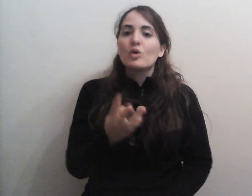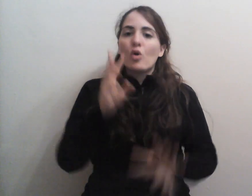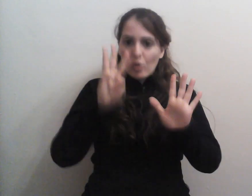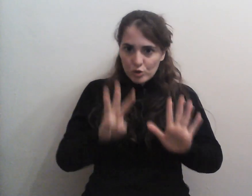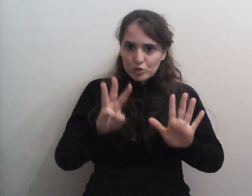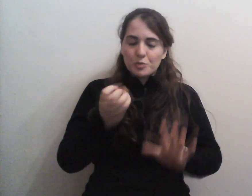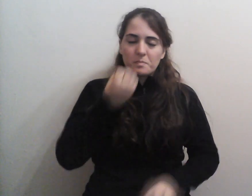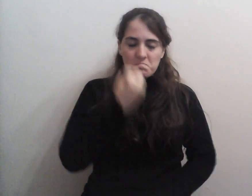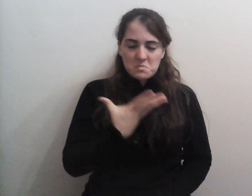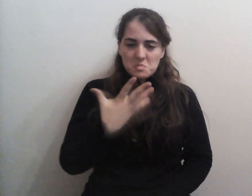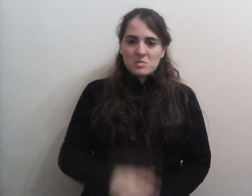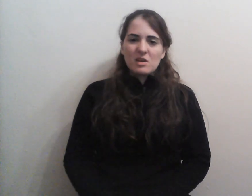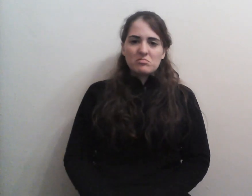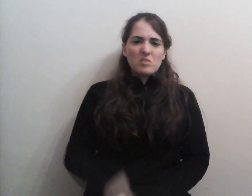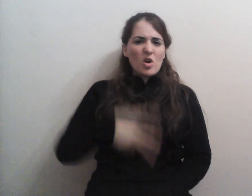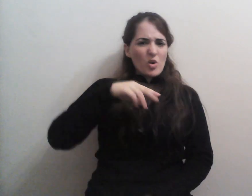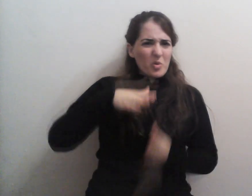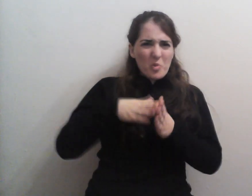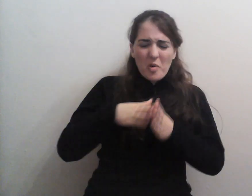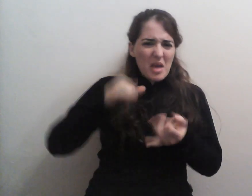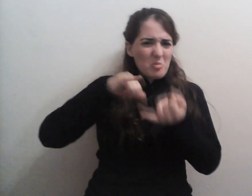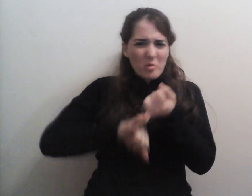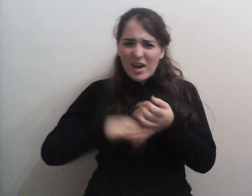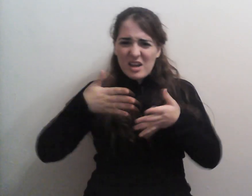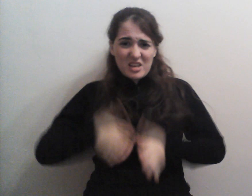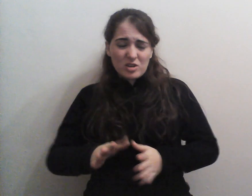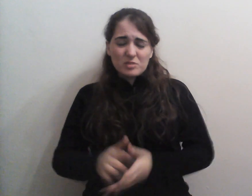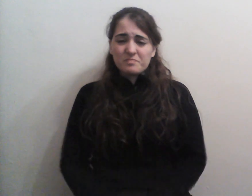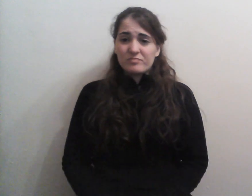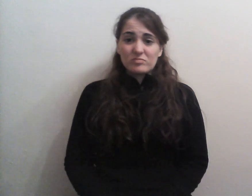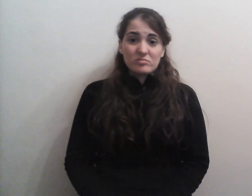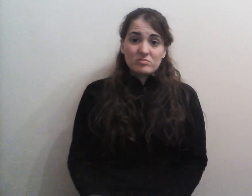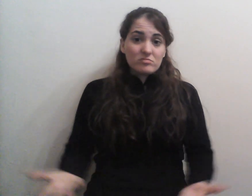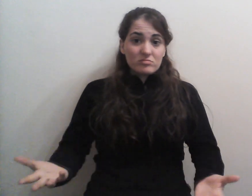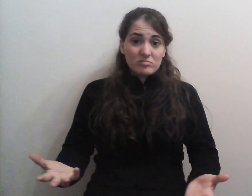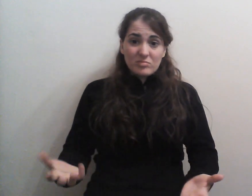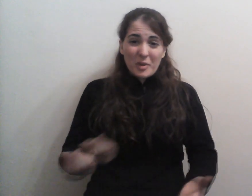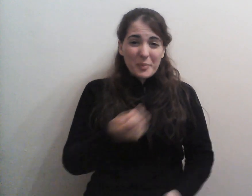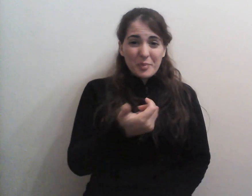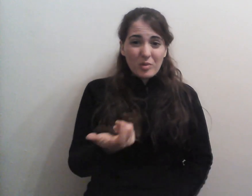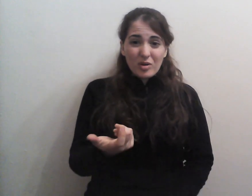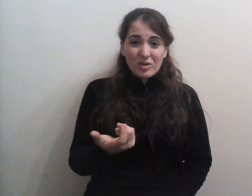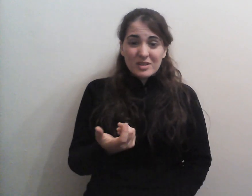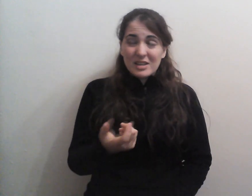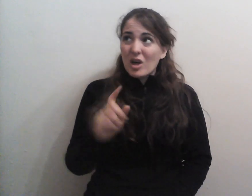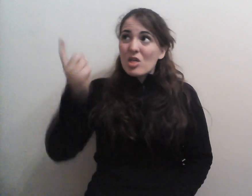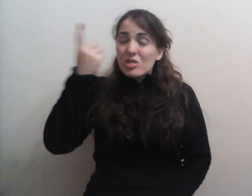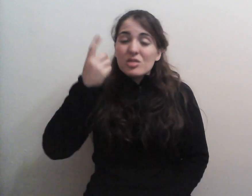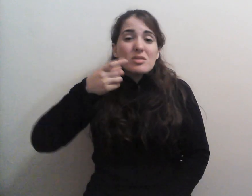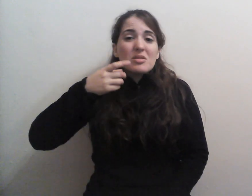esposas. 8 personas salvas. Y luego pensamos a lo largo de la historia de Israel. Dios siempre ha tenido un remanente pequeño